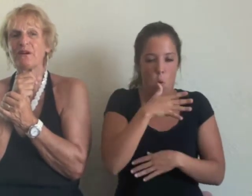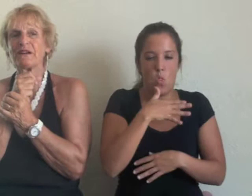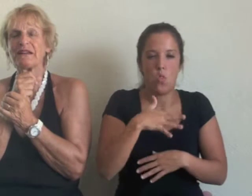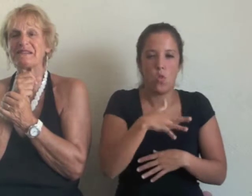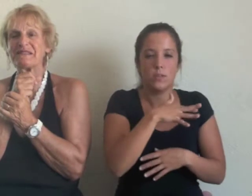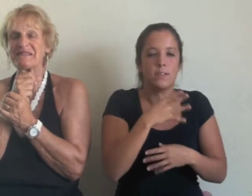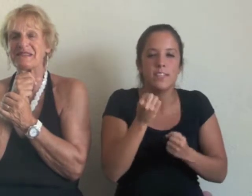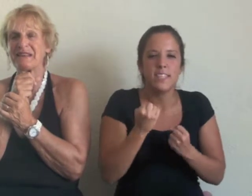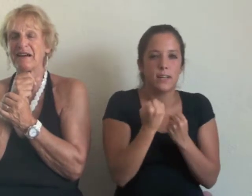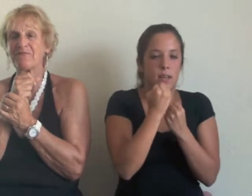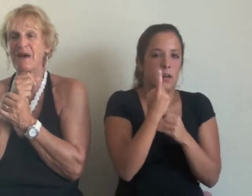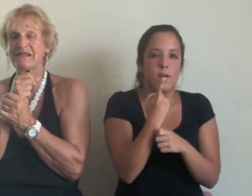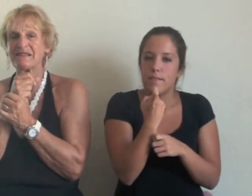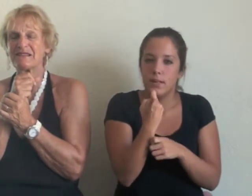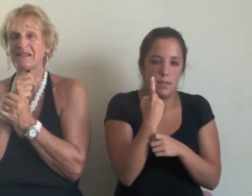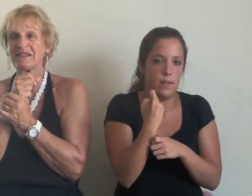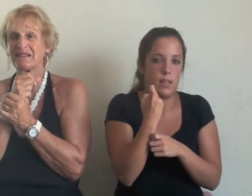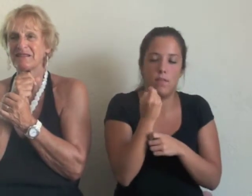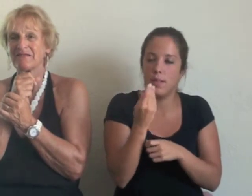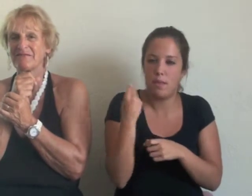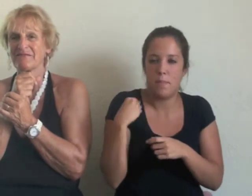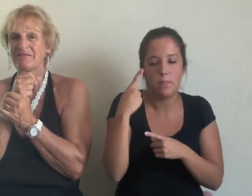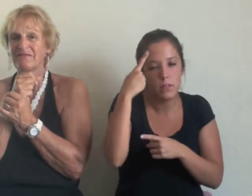cuerpo que necesita más.